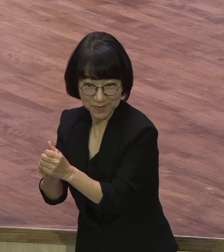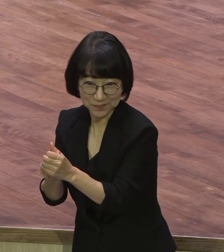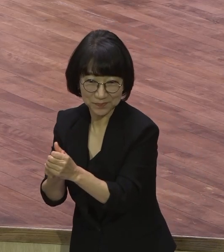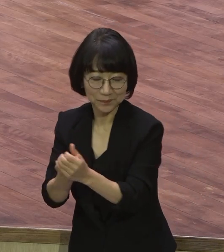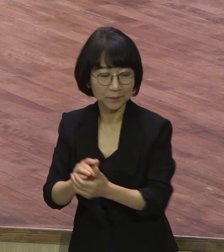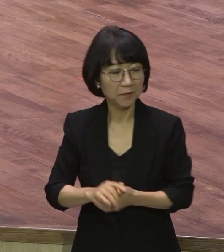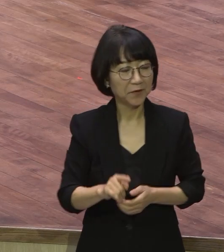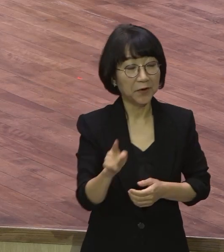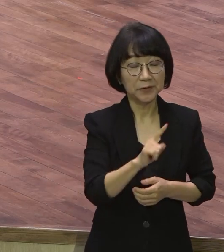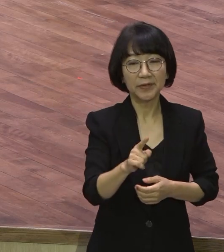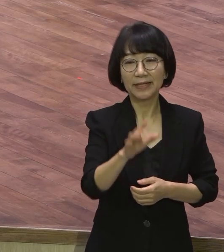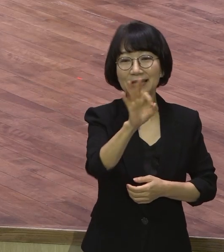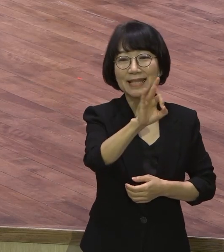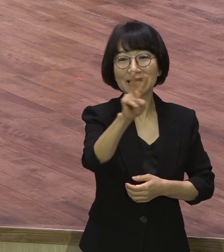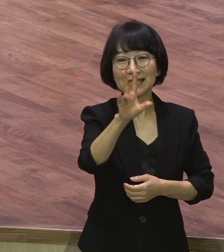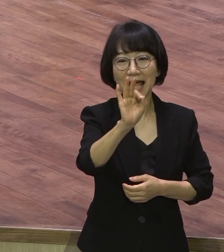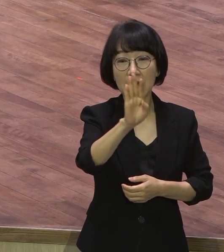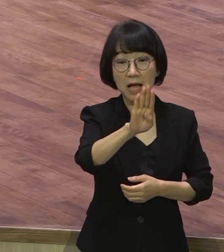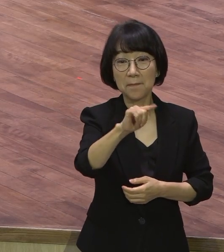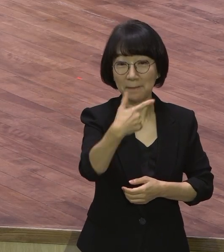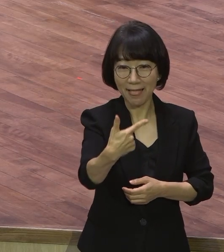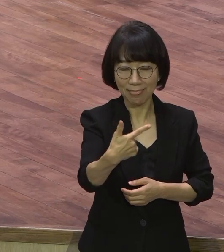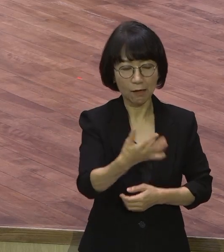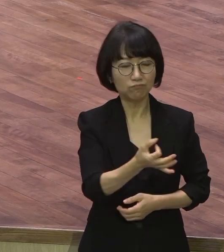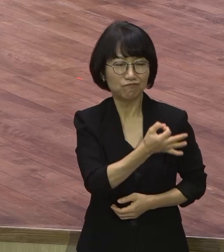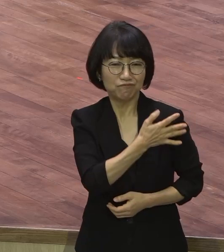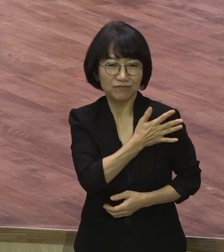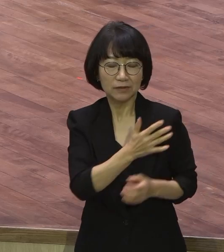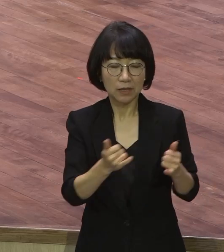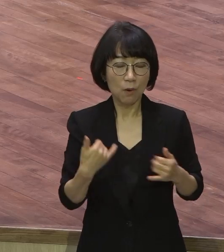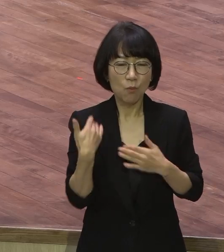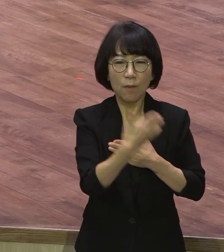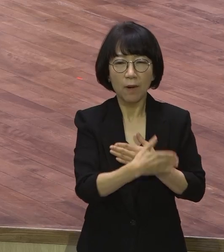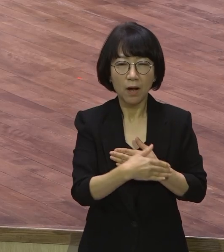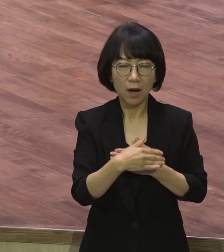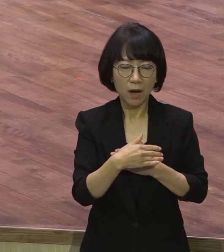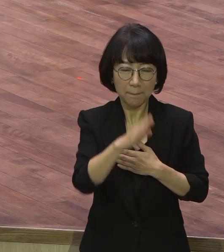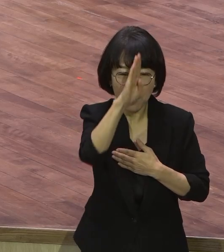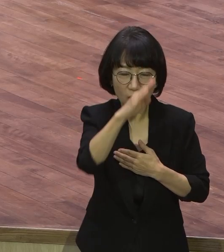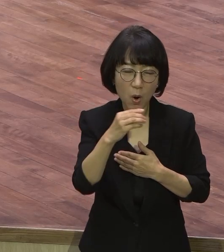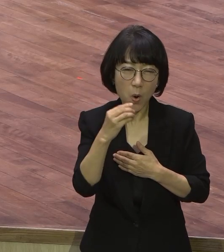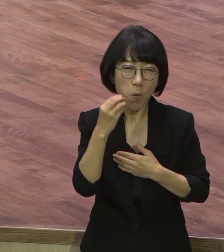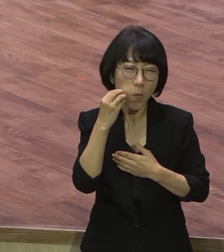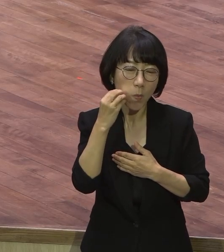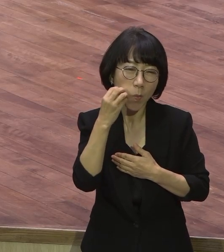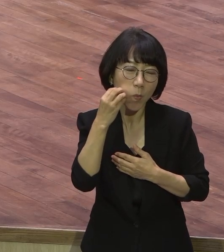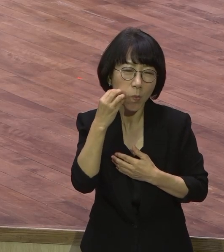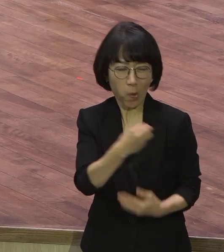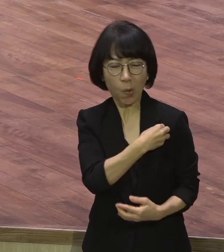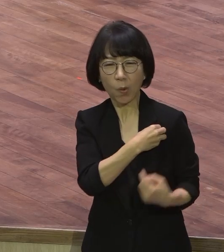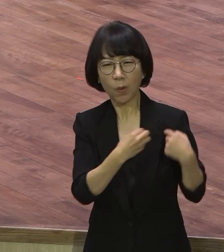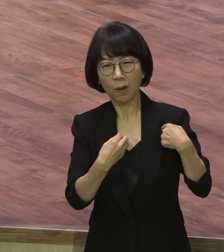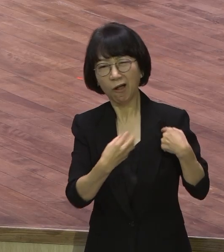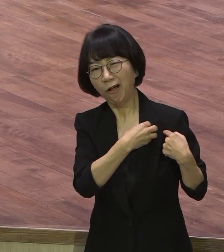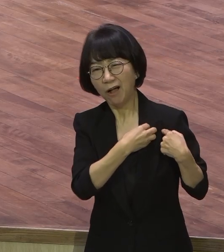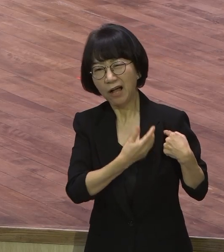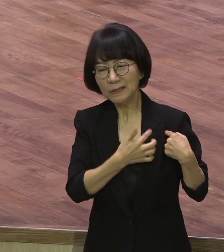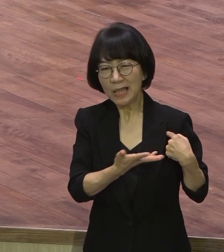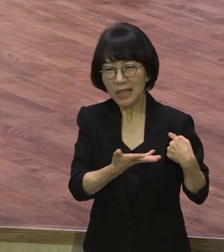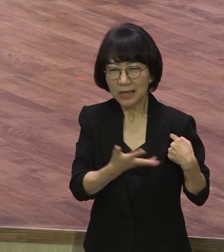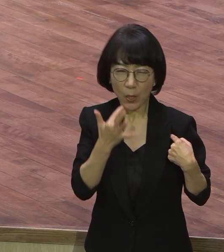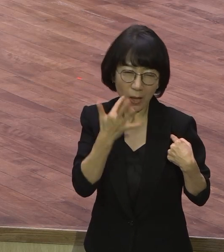양반이 말이에요. 양반이 몸에 종기가 큰 거 났어요. 그러니까 너무 힘들잖아요. 그런데 소문이